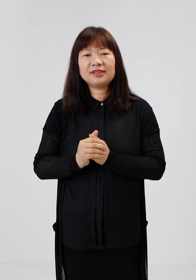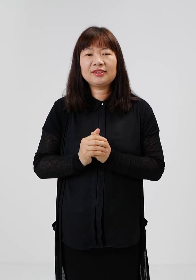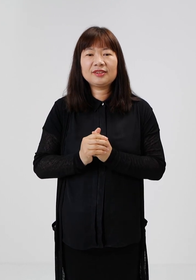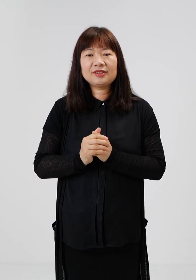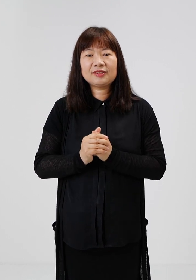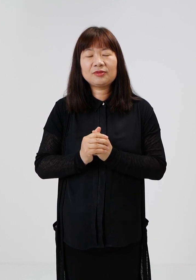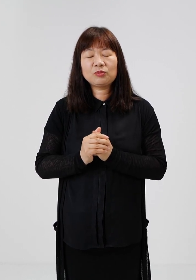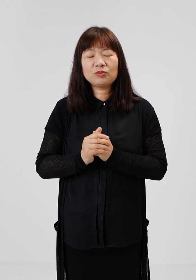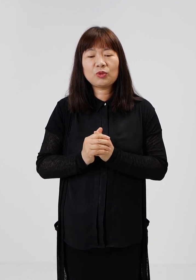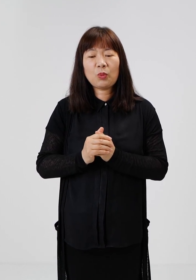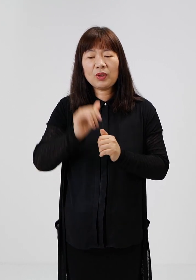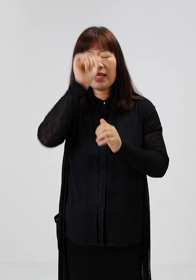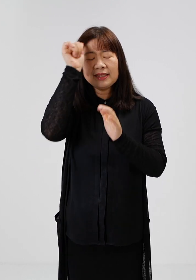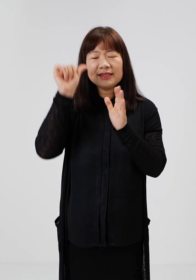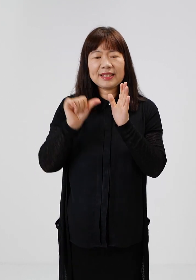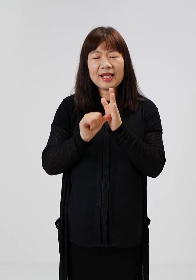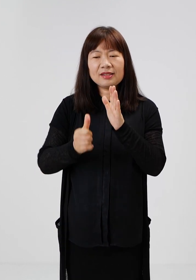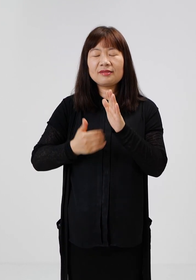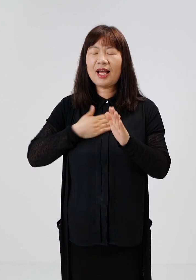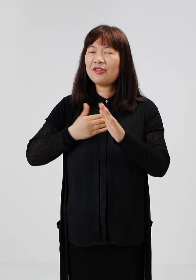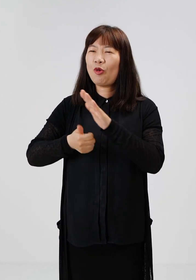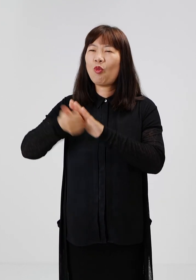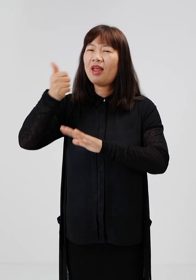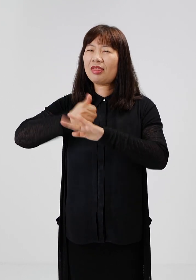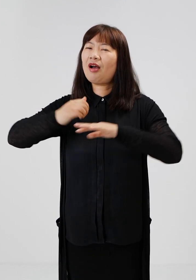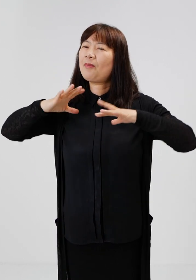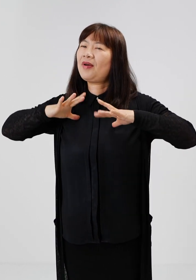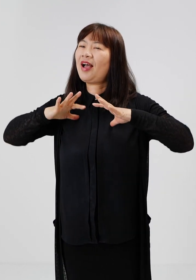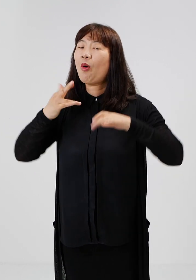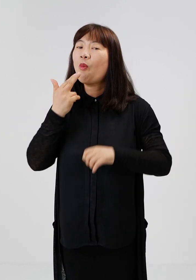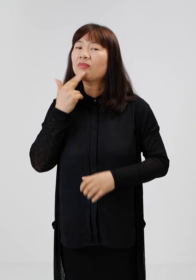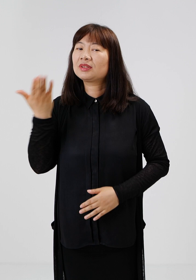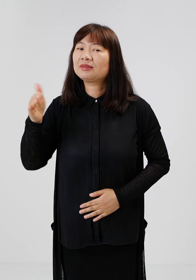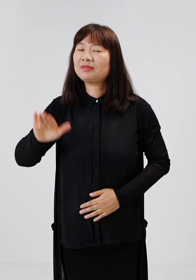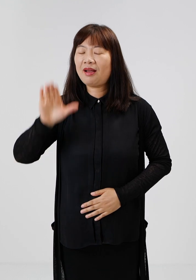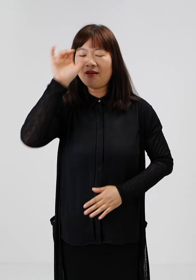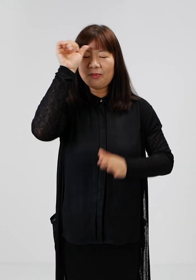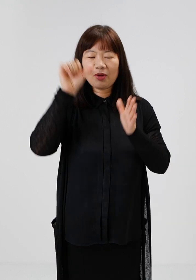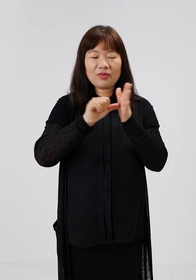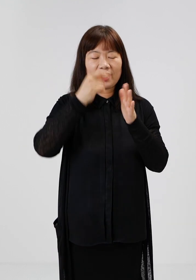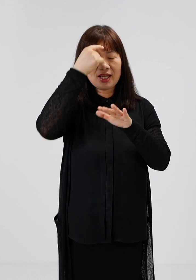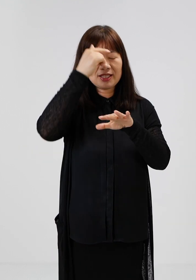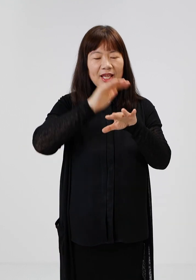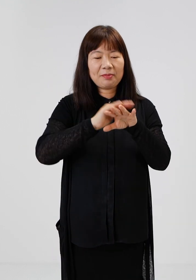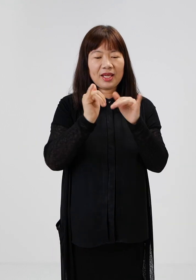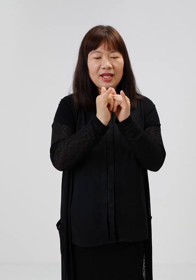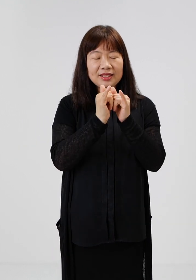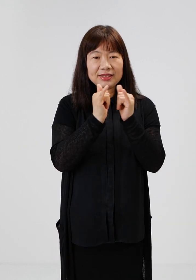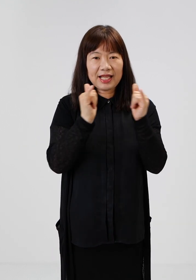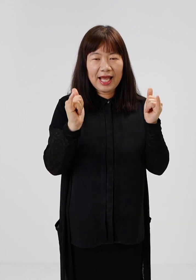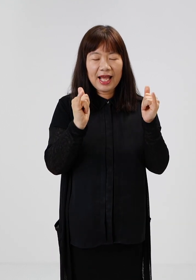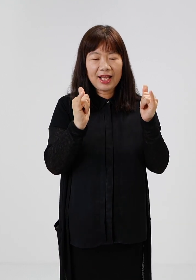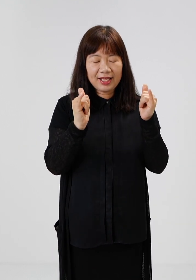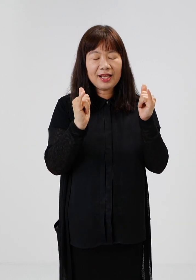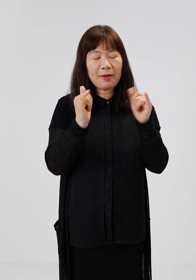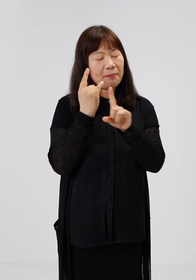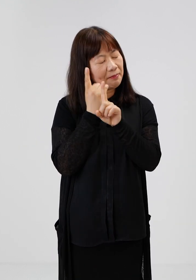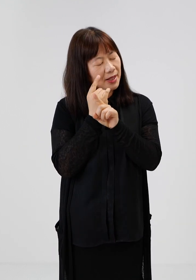인생을 살지 않더라도 저는 여러분들이 평생 예배자로 성공을 했으면